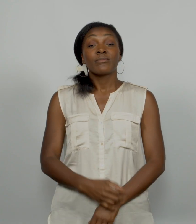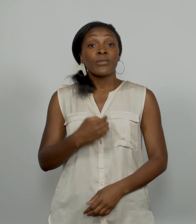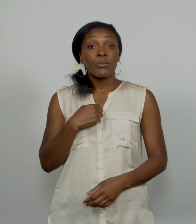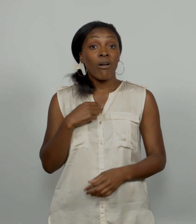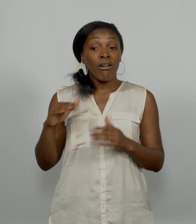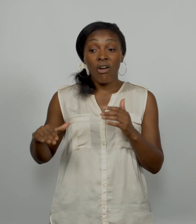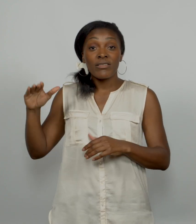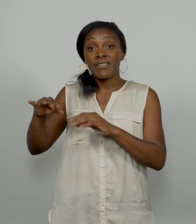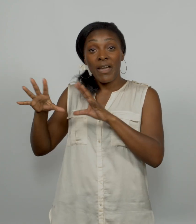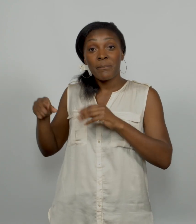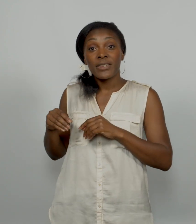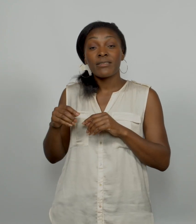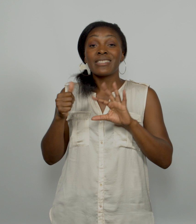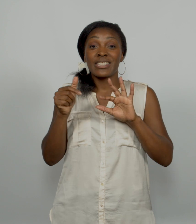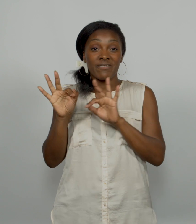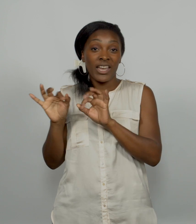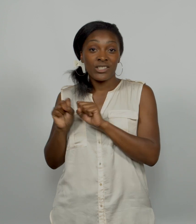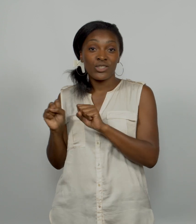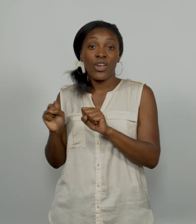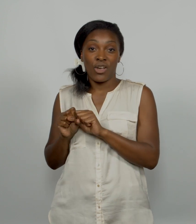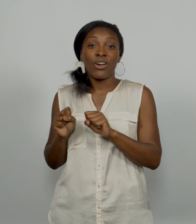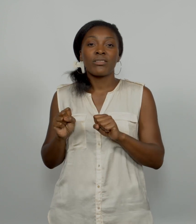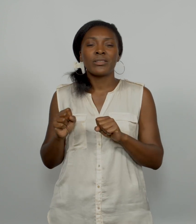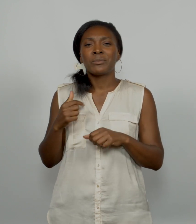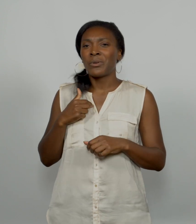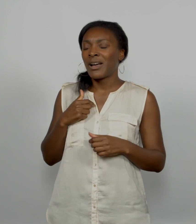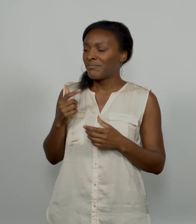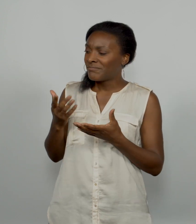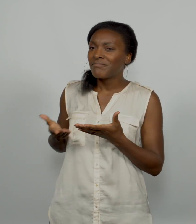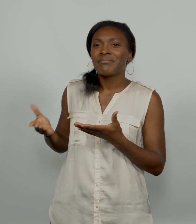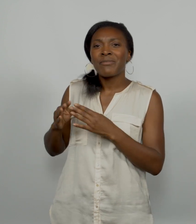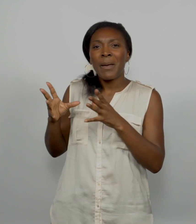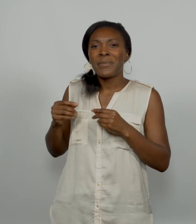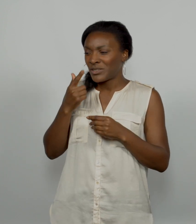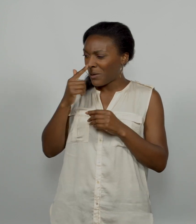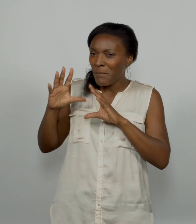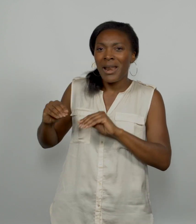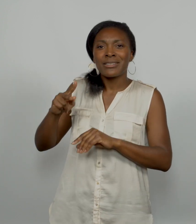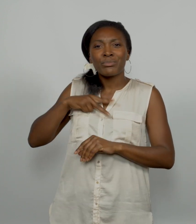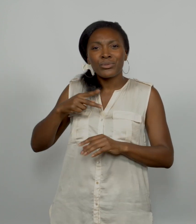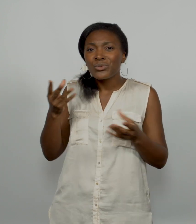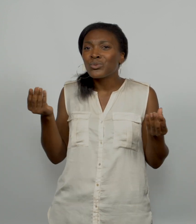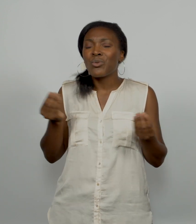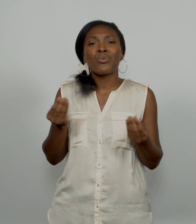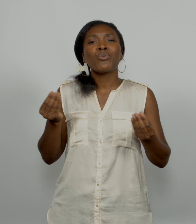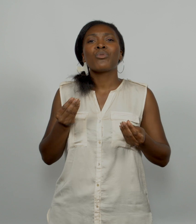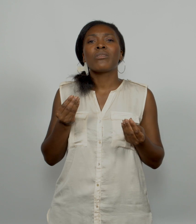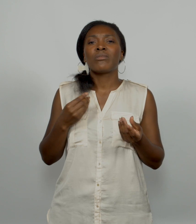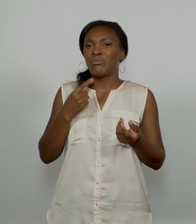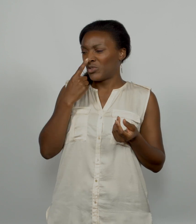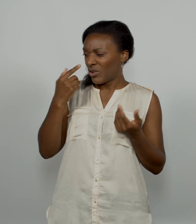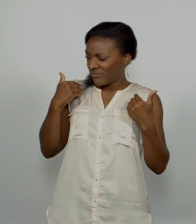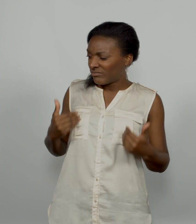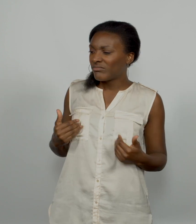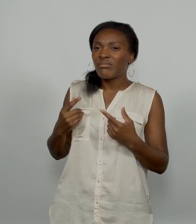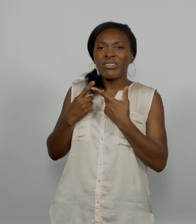En fait, j'ai grandi dans une famille de 6 enfants dans laquelle j'ai toujours eu du mal à trouver ma place. Je me sentais